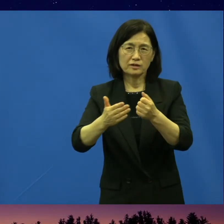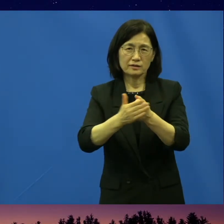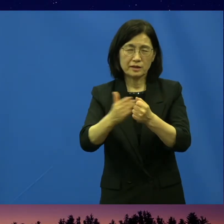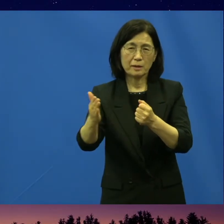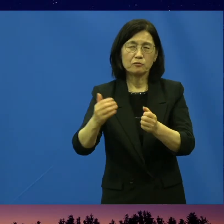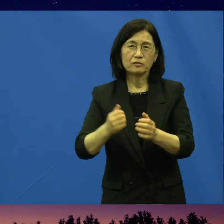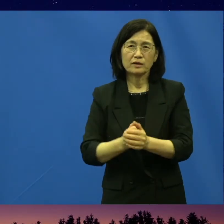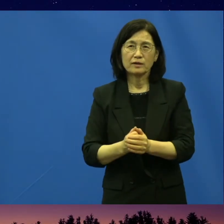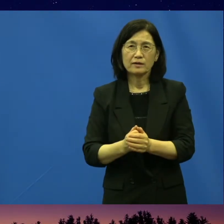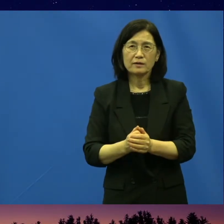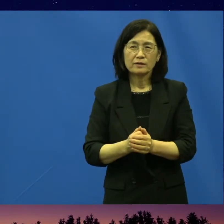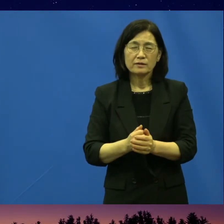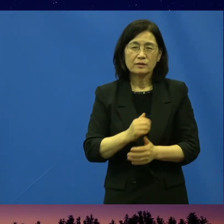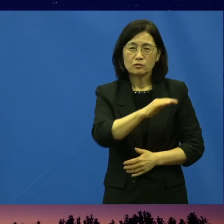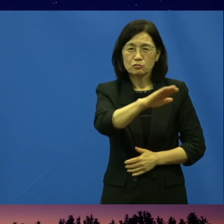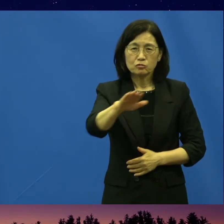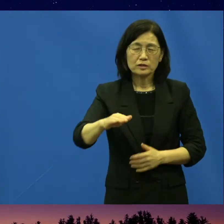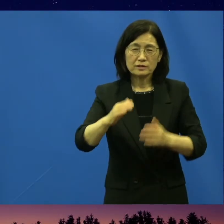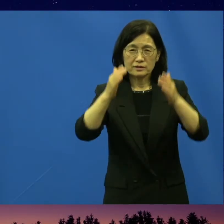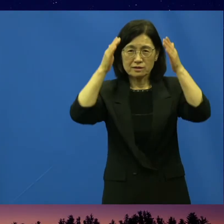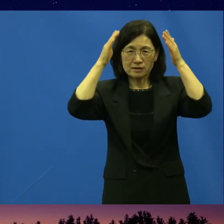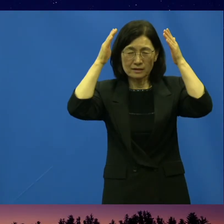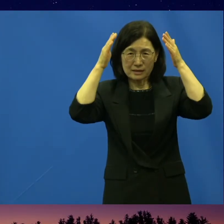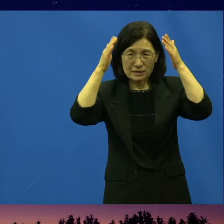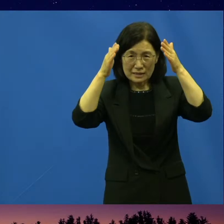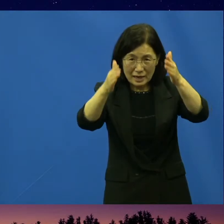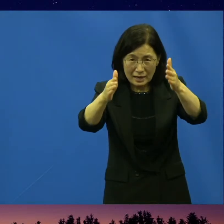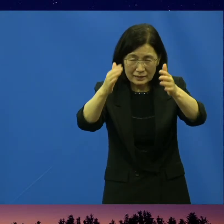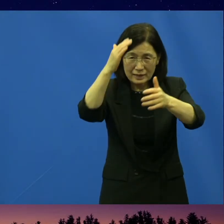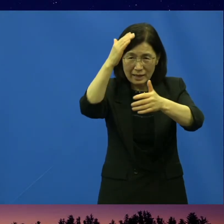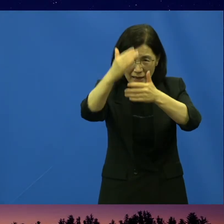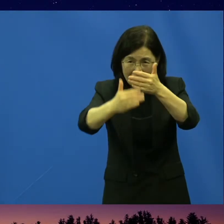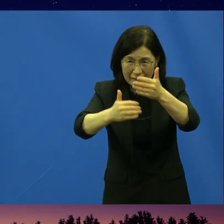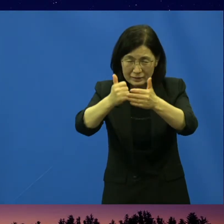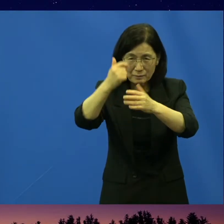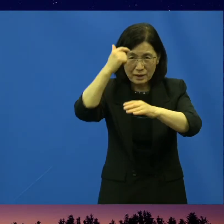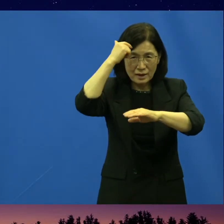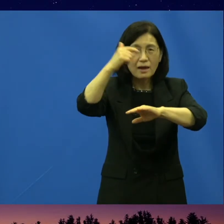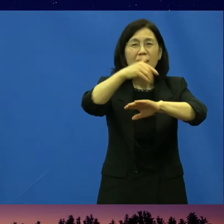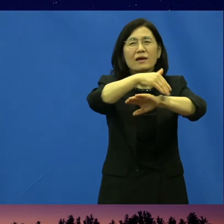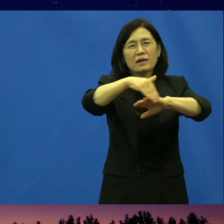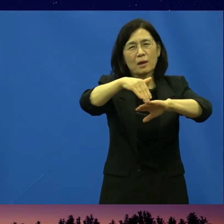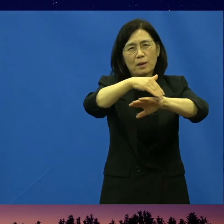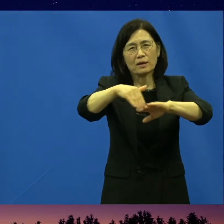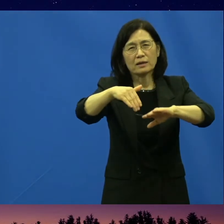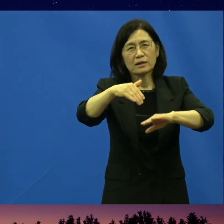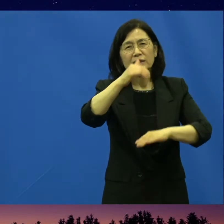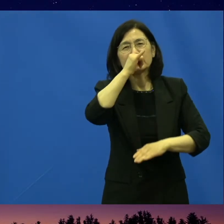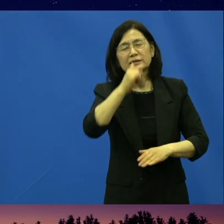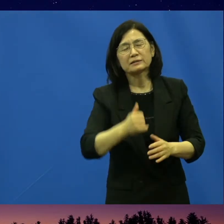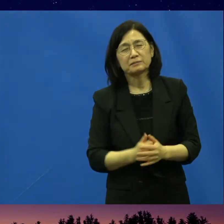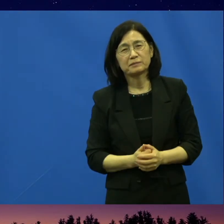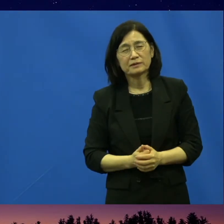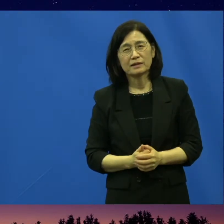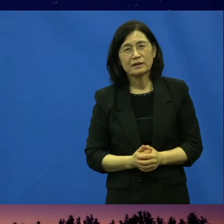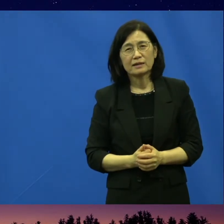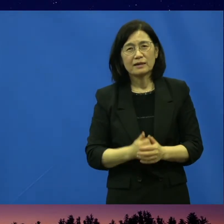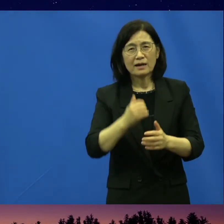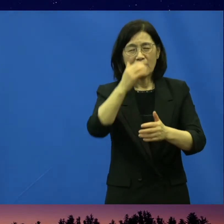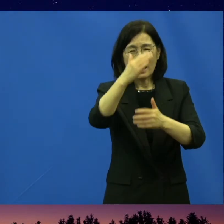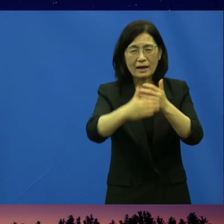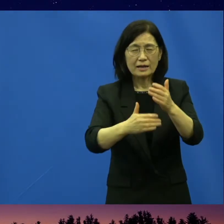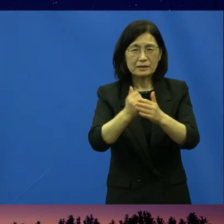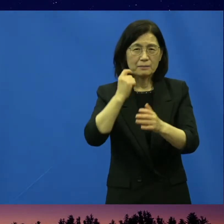우리를 향한 인류의 계획이 있어요. 우리를 통해 하실 하나님의 일들이 있어요. 우리를 통해 당신의 그 존재를, 당신의